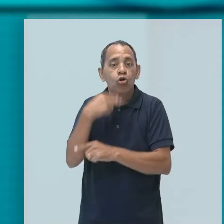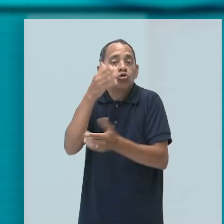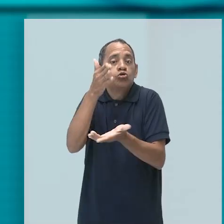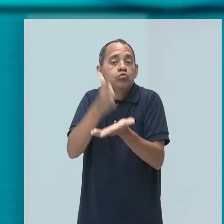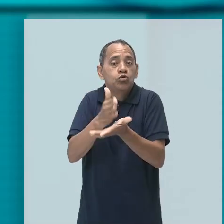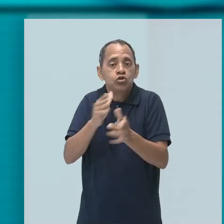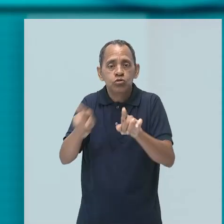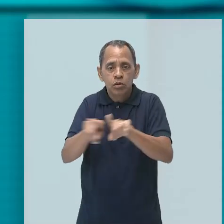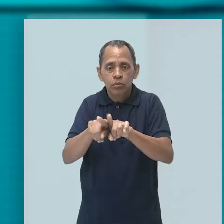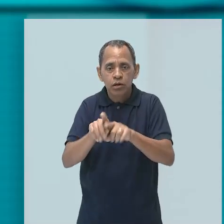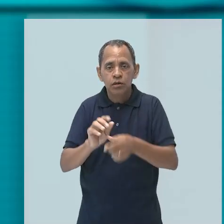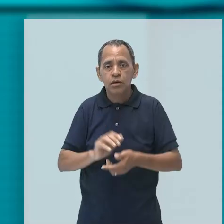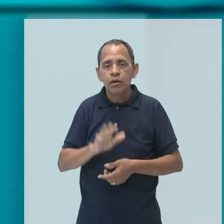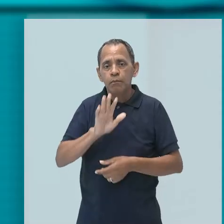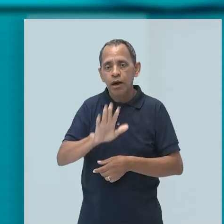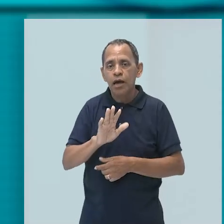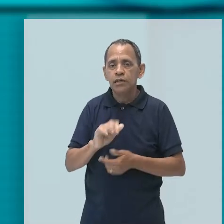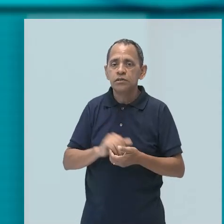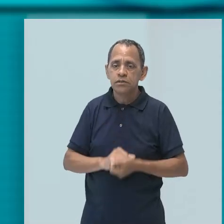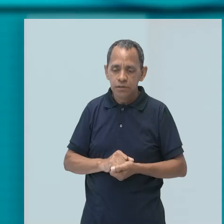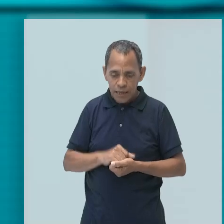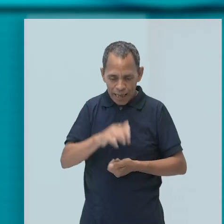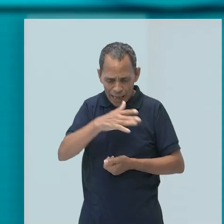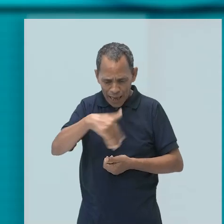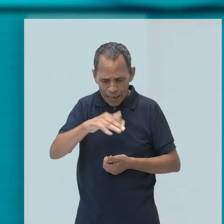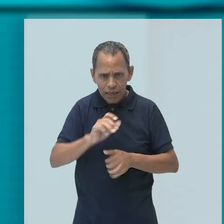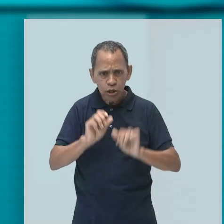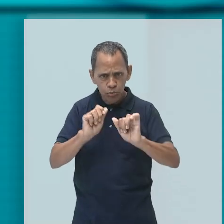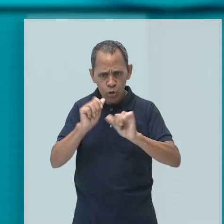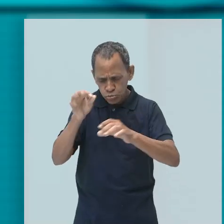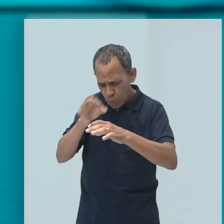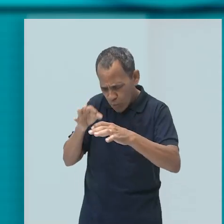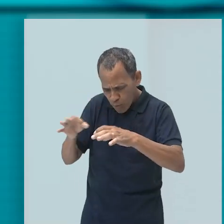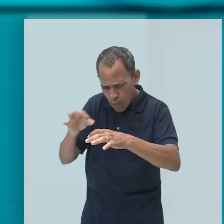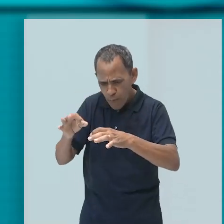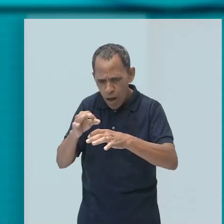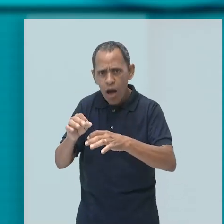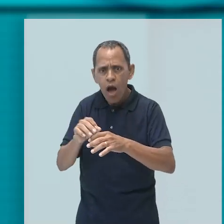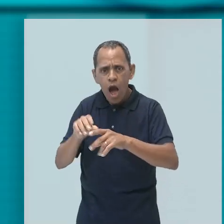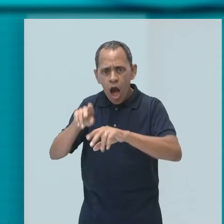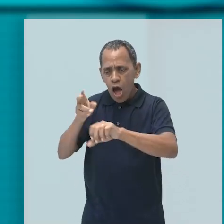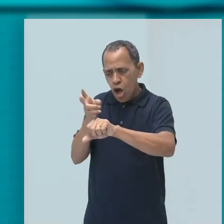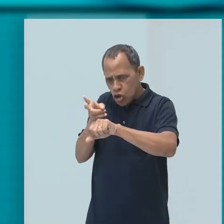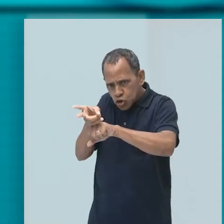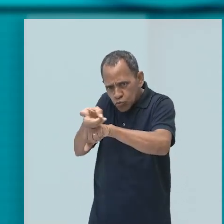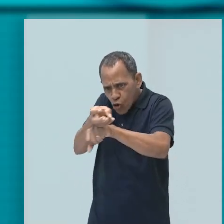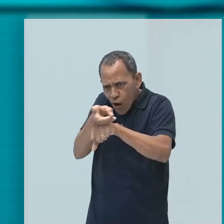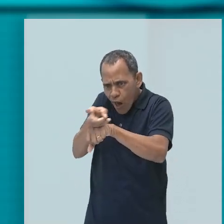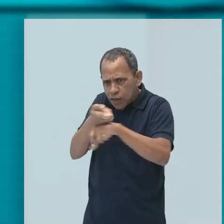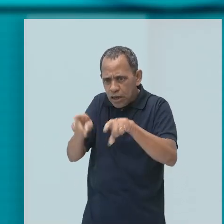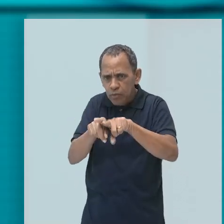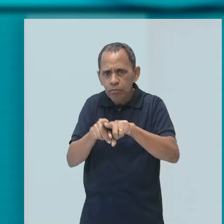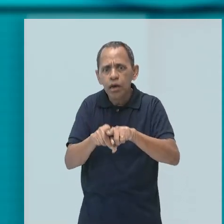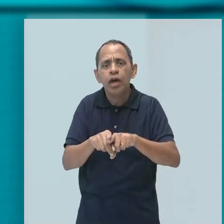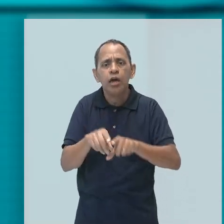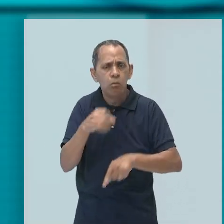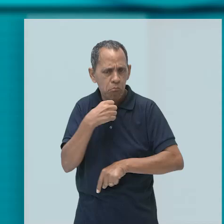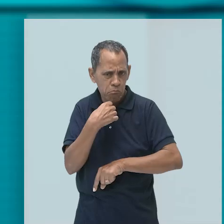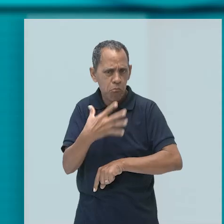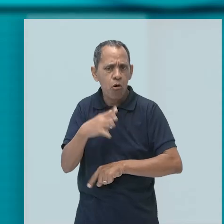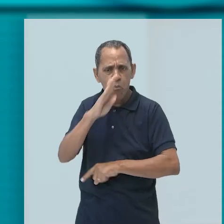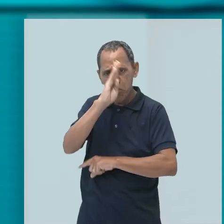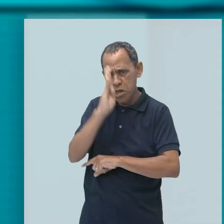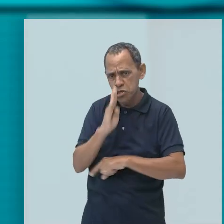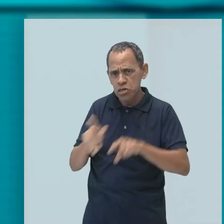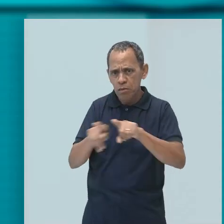mais a faixa que pode ser explorada, porque assim vai ser benefício para o país. Vamos